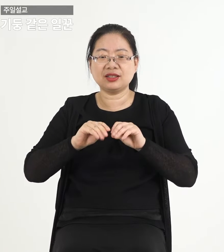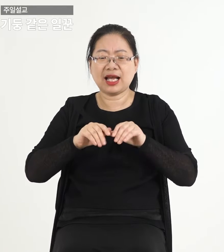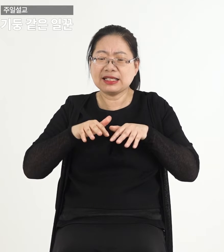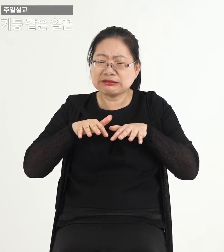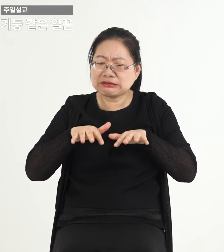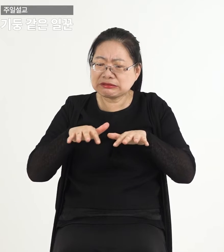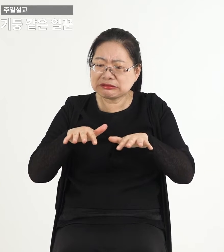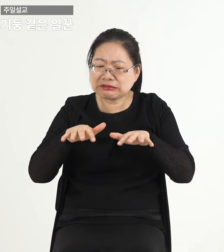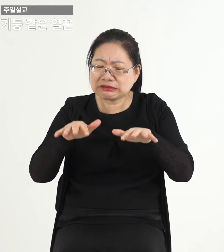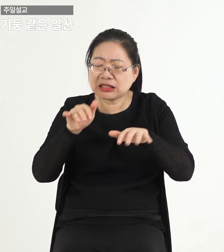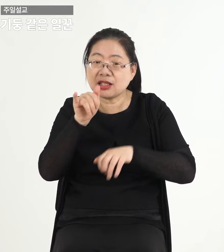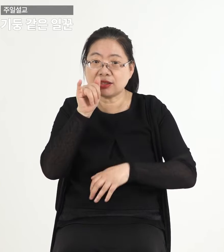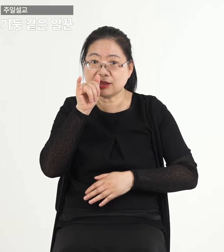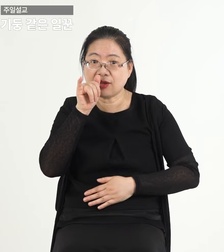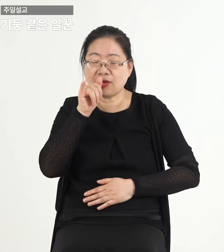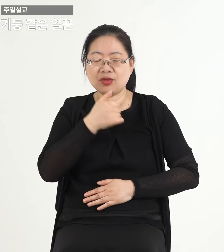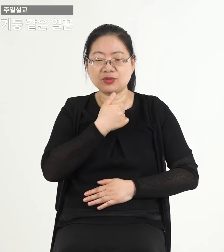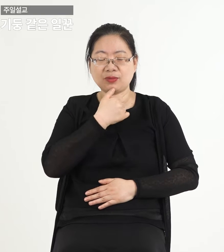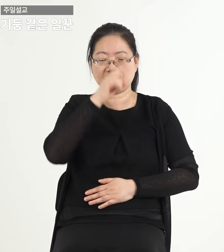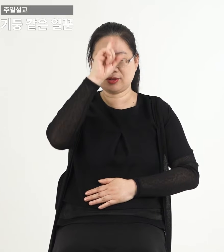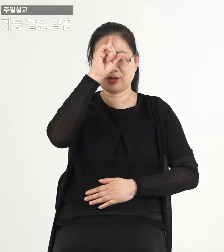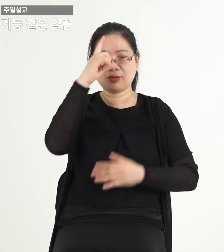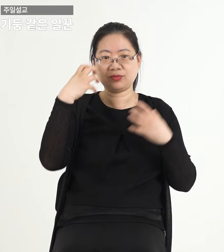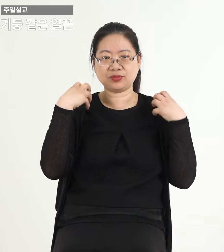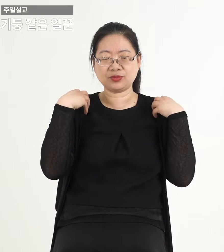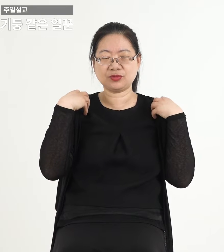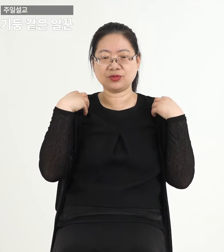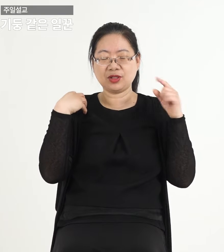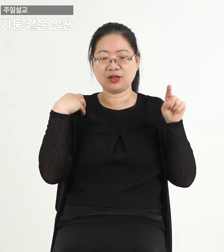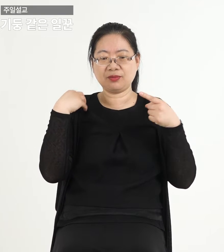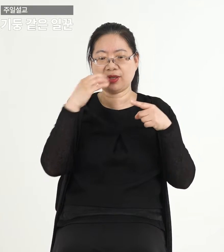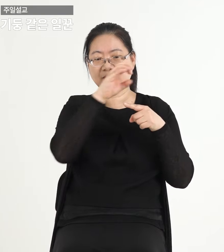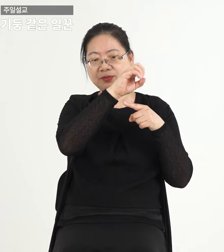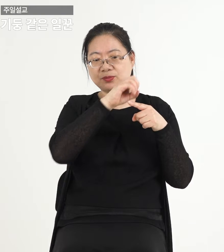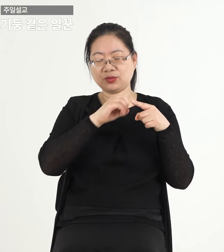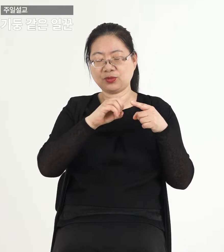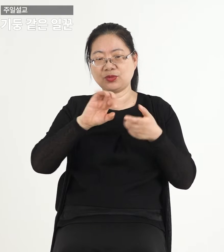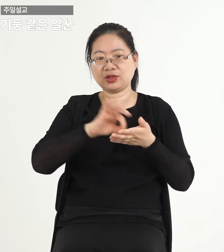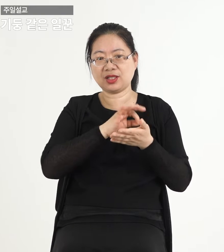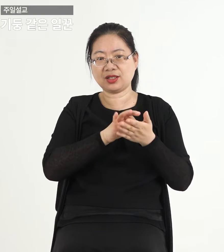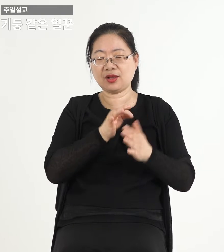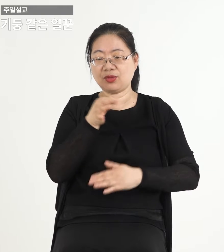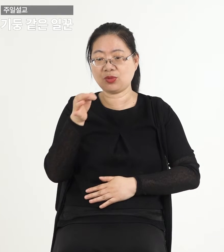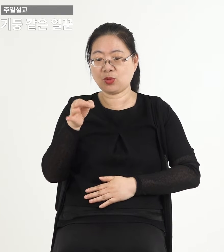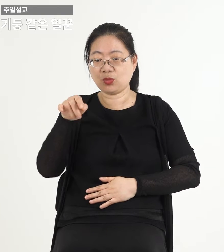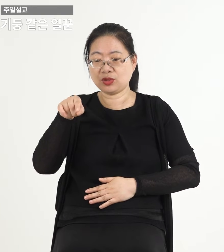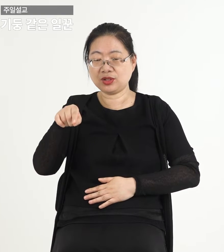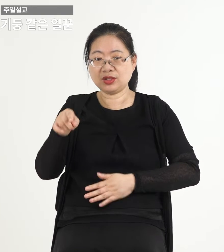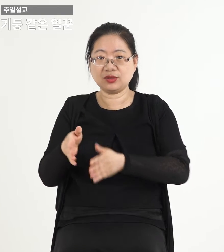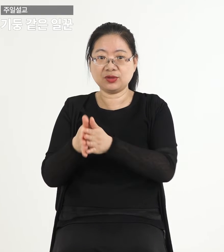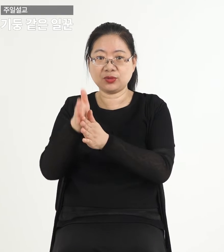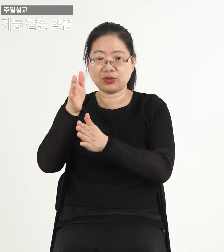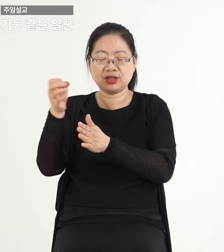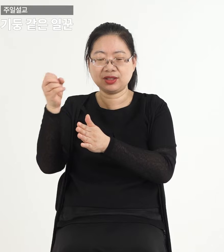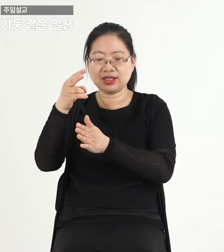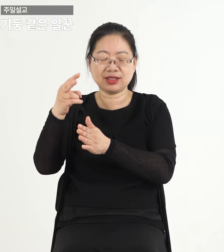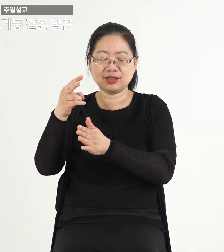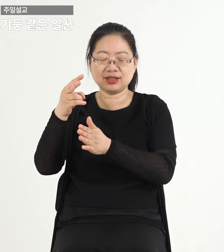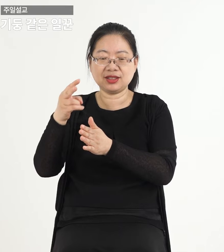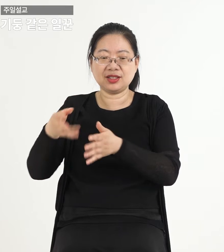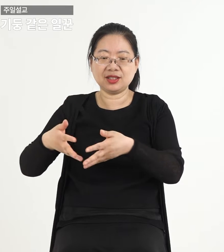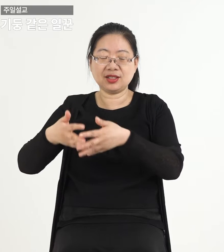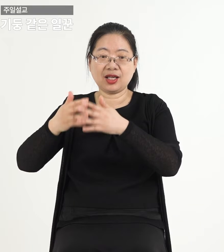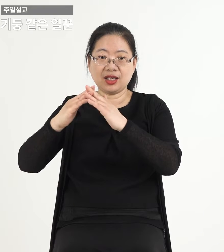났는데 로마 정부에서 전액을 대서 이 도시 재건에 도움을